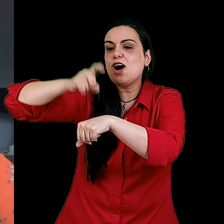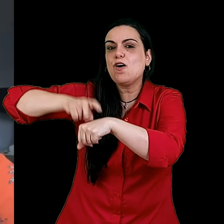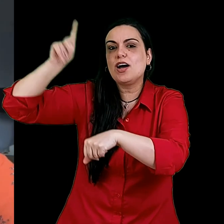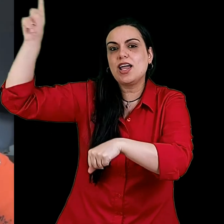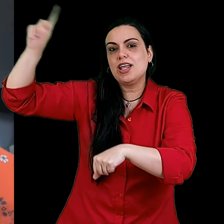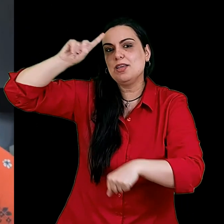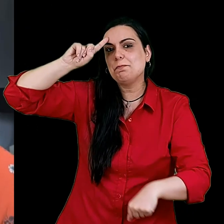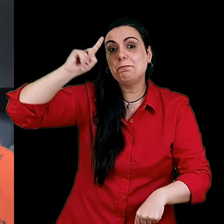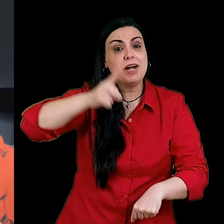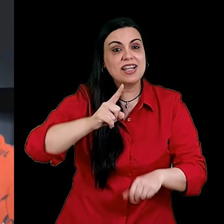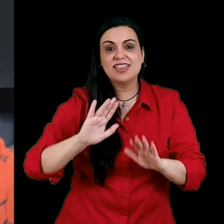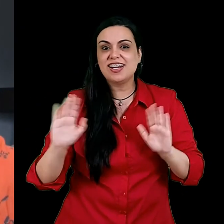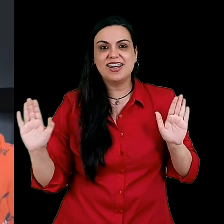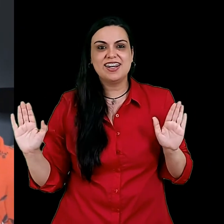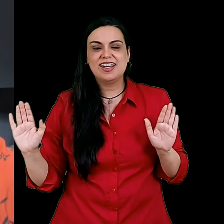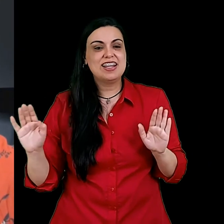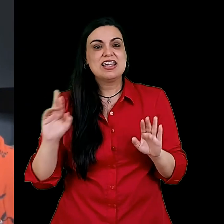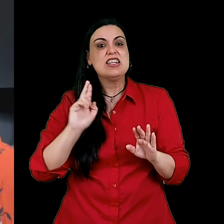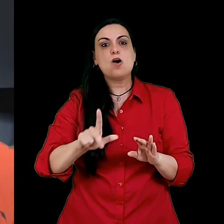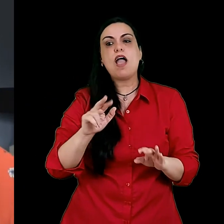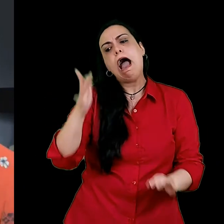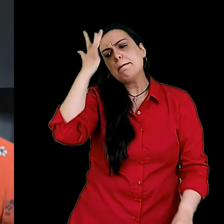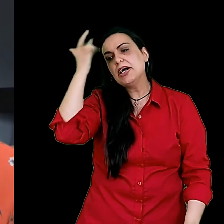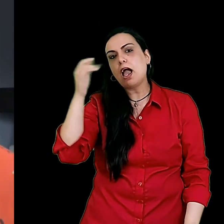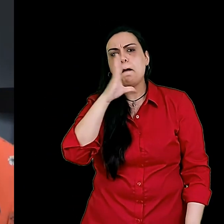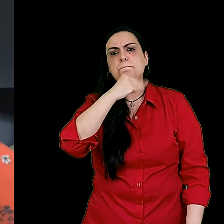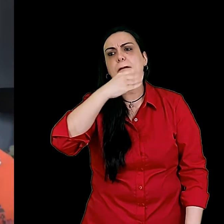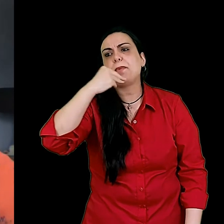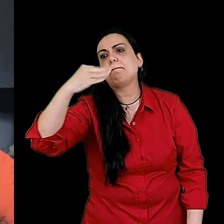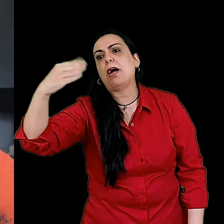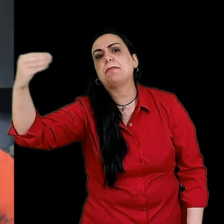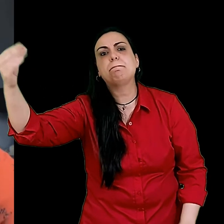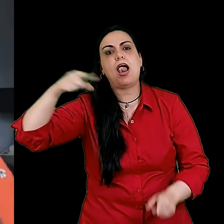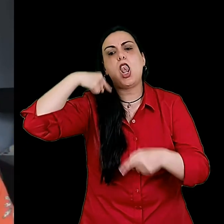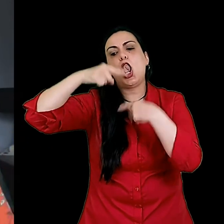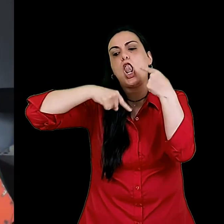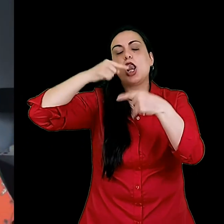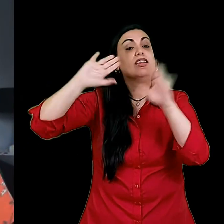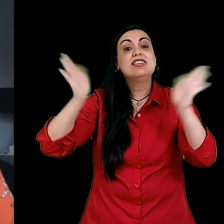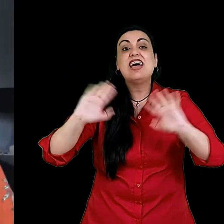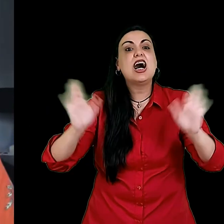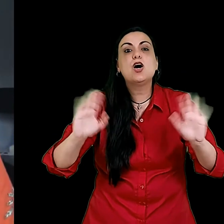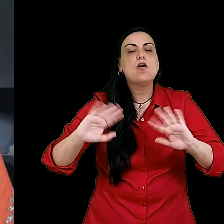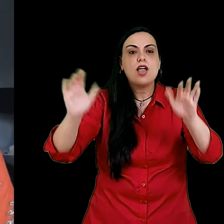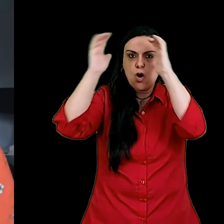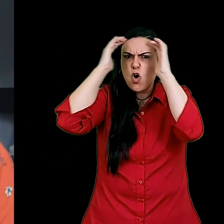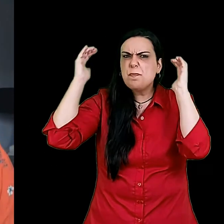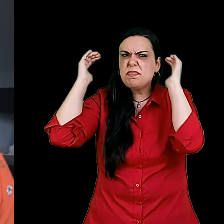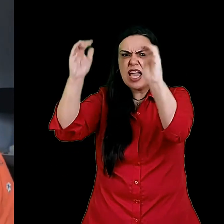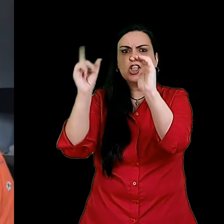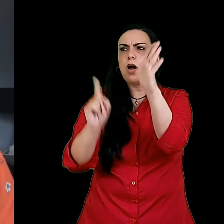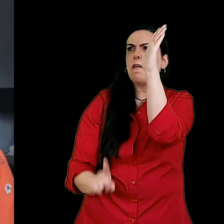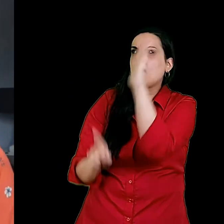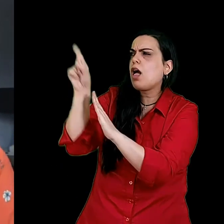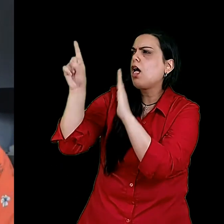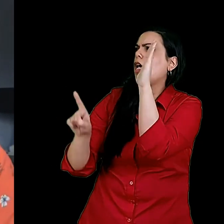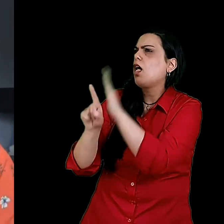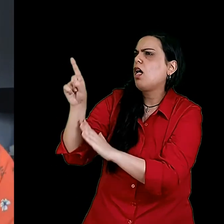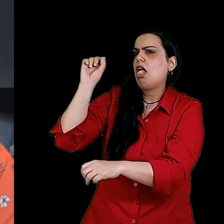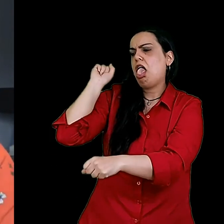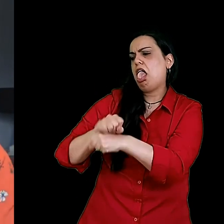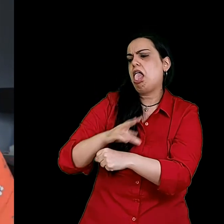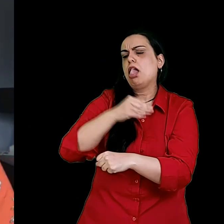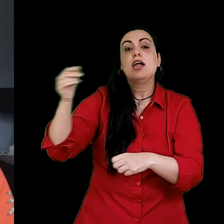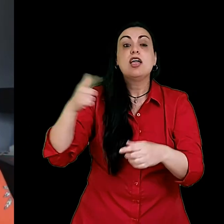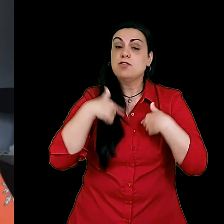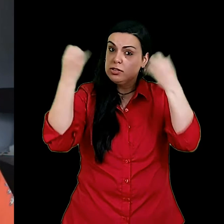que ele manda, mas é fazer o que ele manda na hora que ele está mandando. Então é uma obediência que não questiona, é uma obediência que